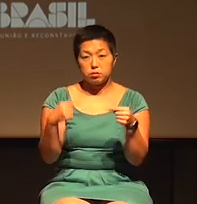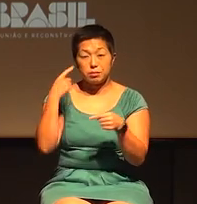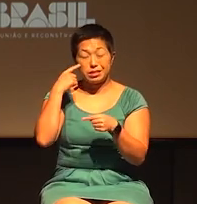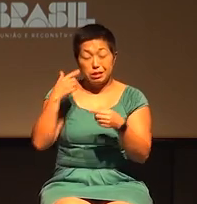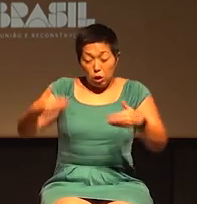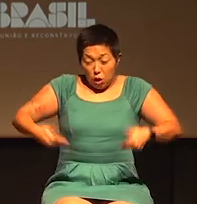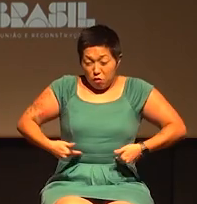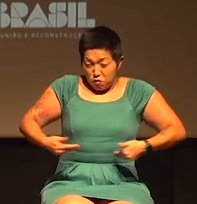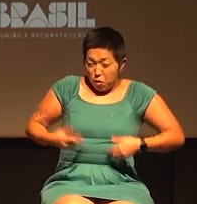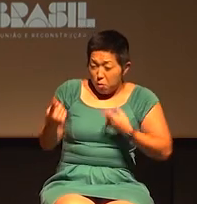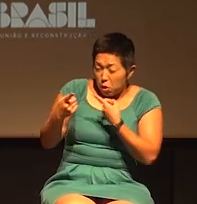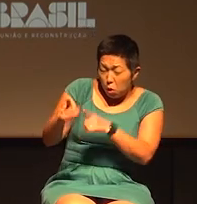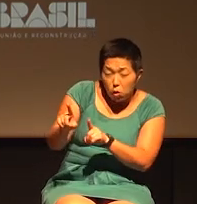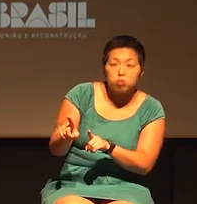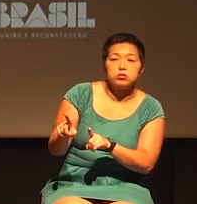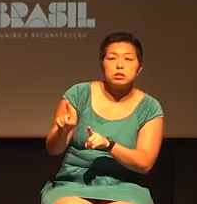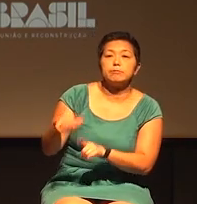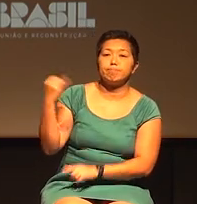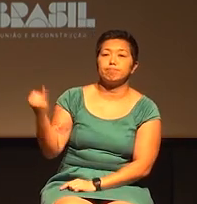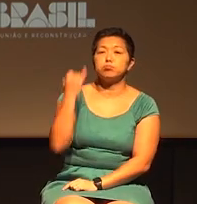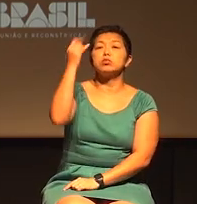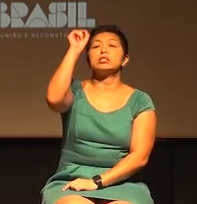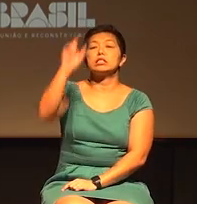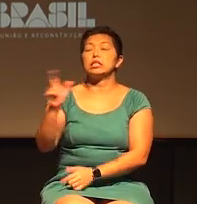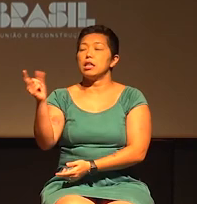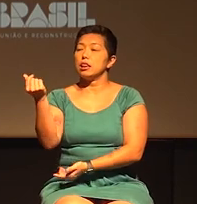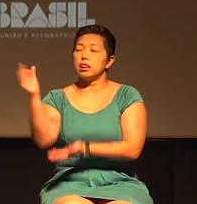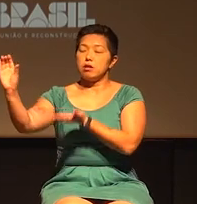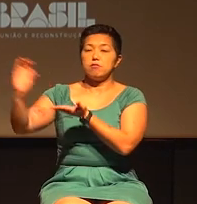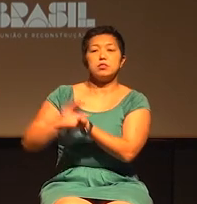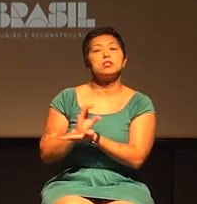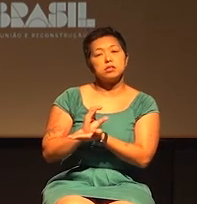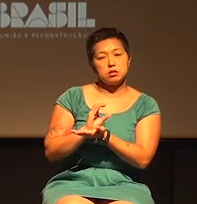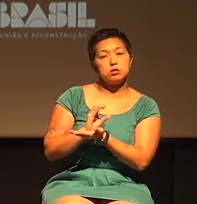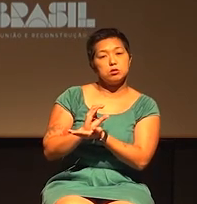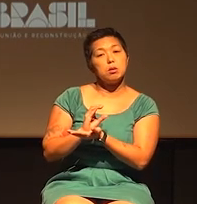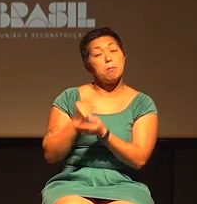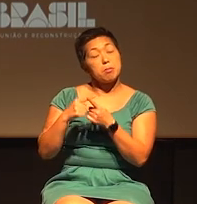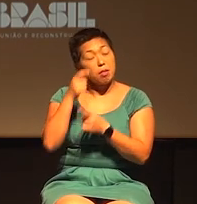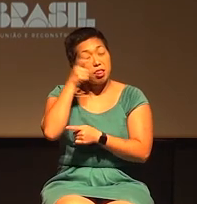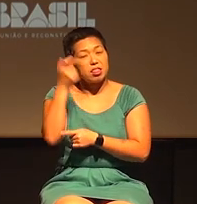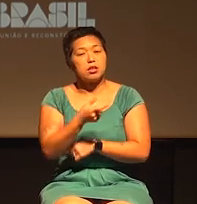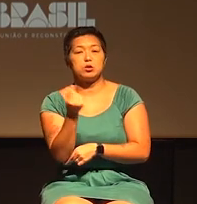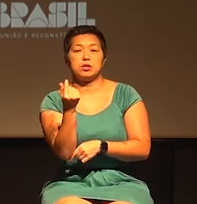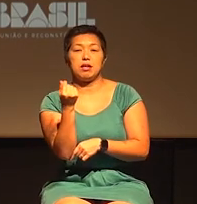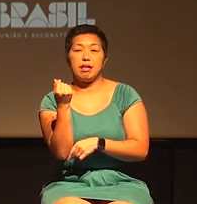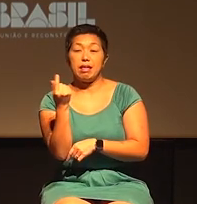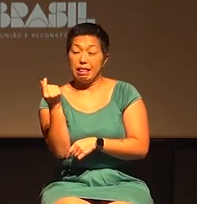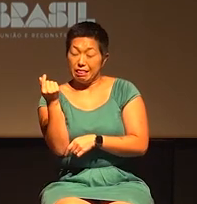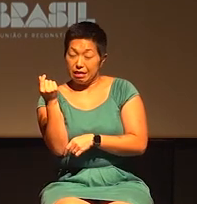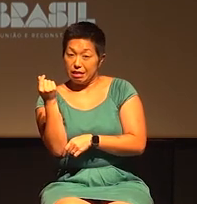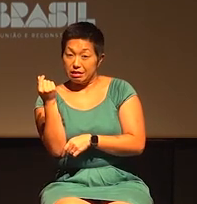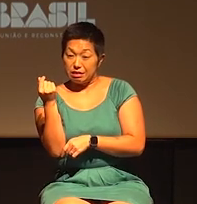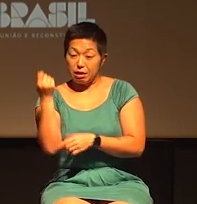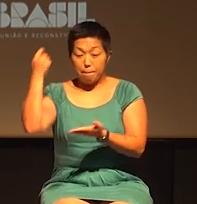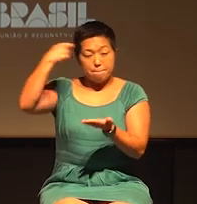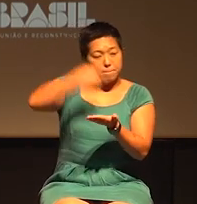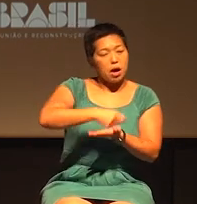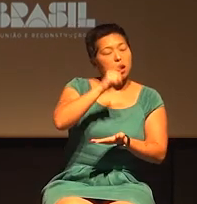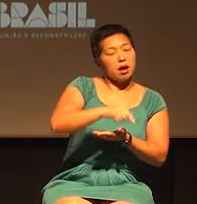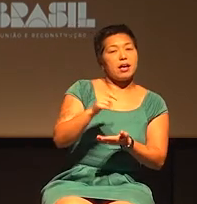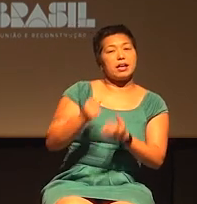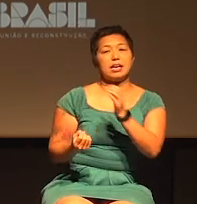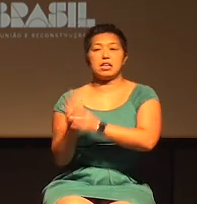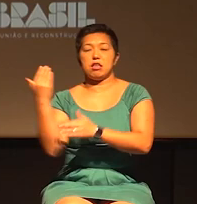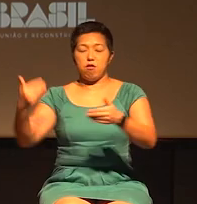fome isso é muito importante assim né quem tá financiando a luta contra a fome e o conflito de interesse porque muitas vezes quem financia Quem gera fome né